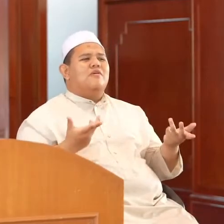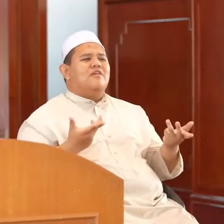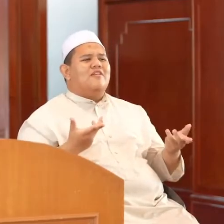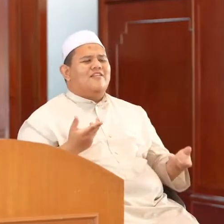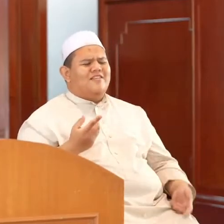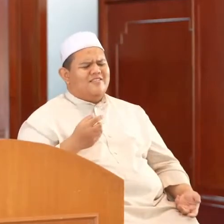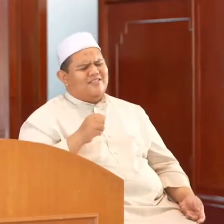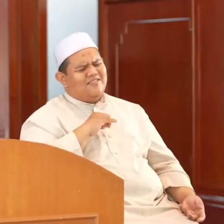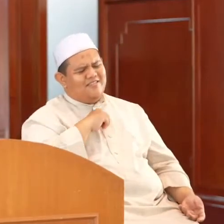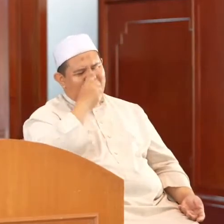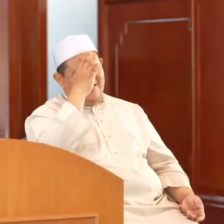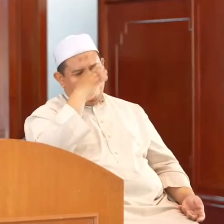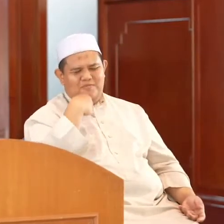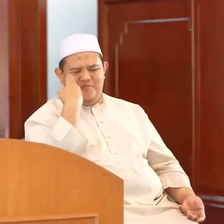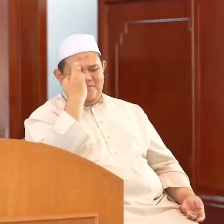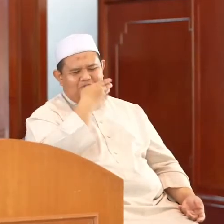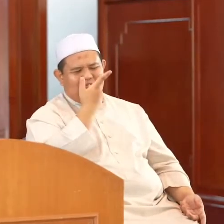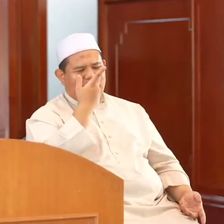Bodoh aku.